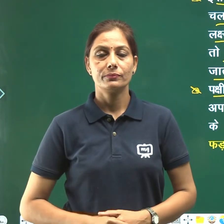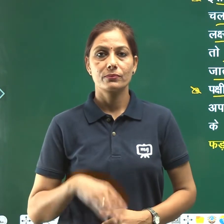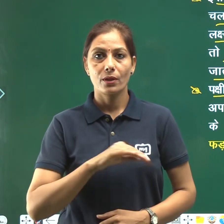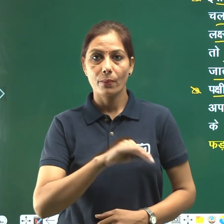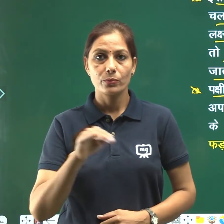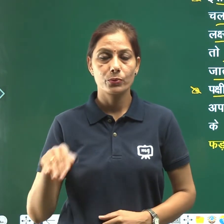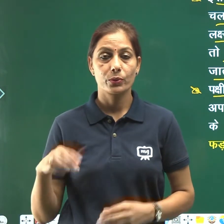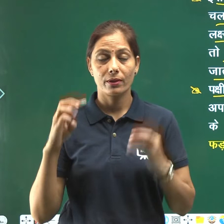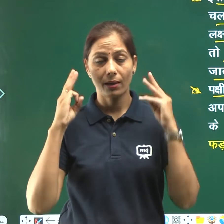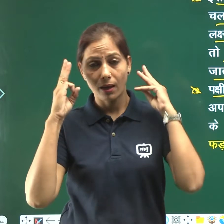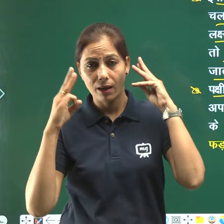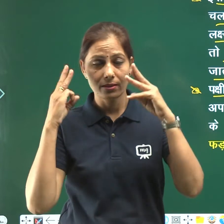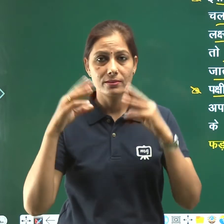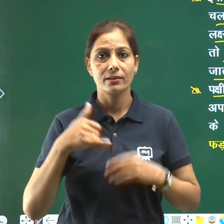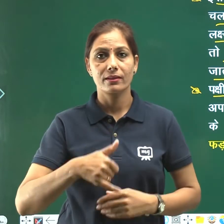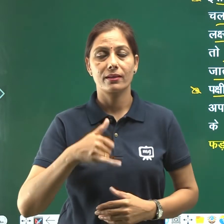बच्चों की चिंता करके